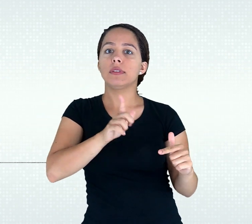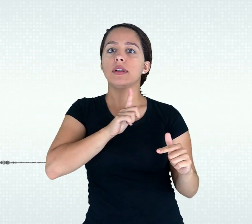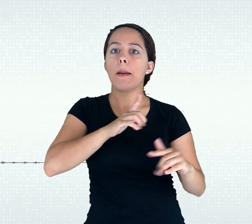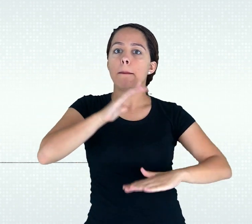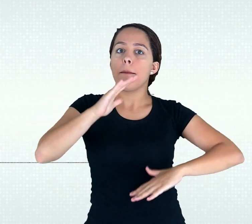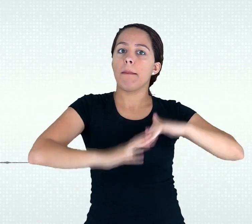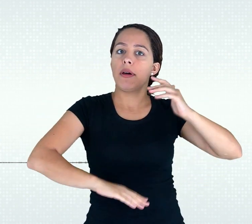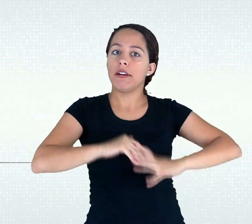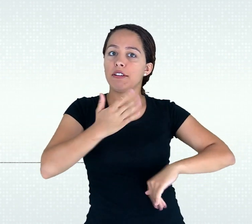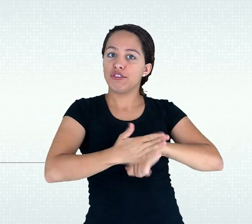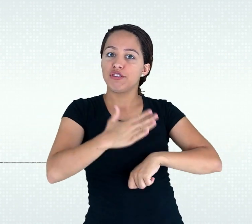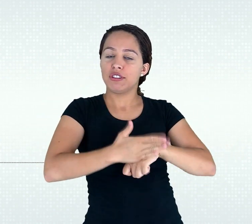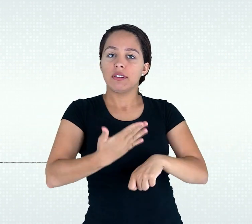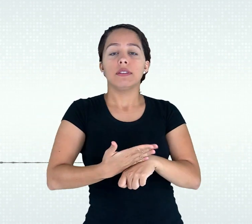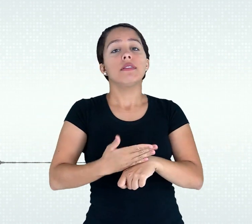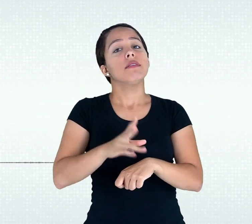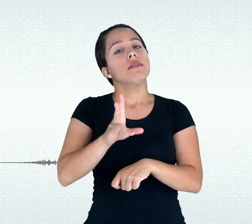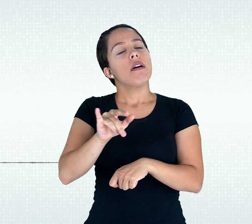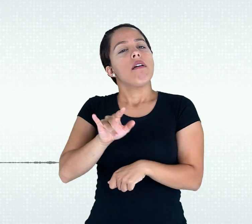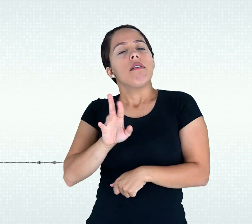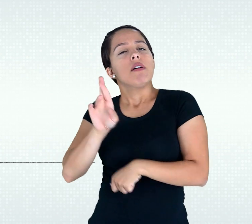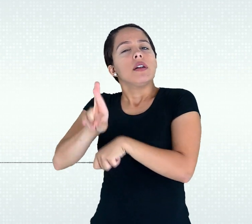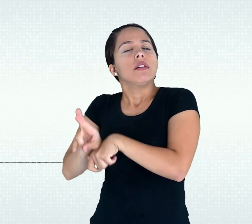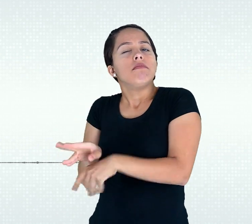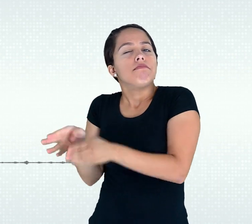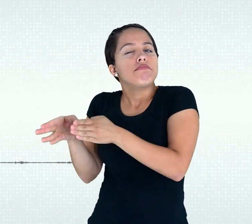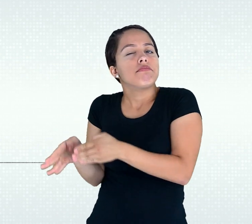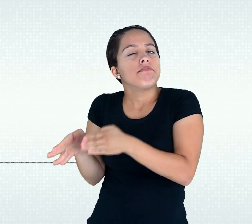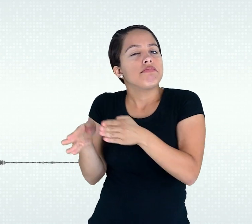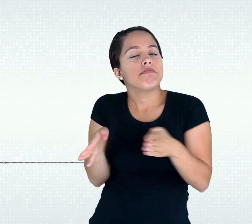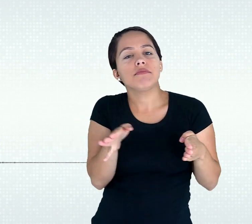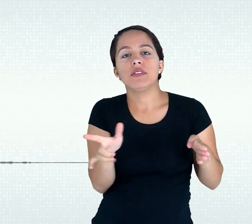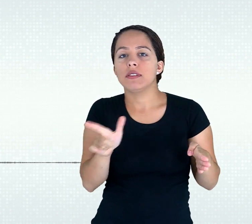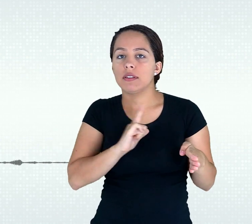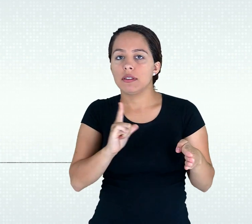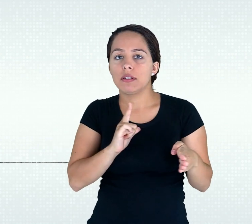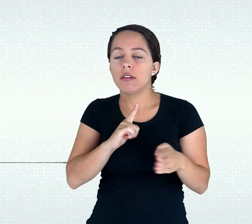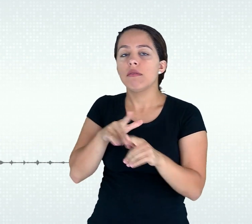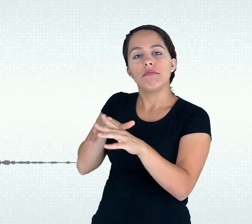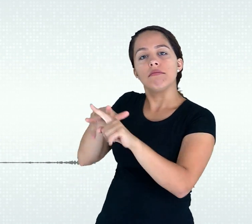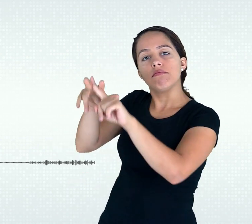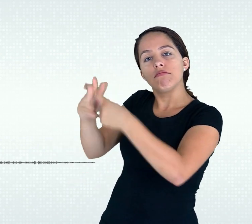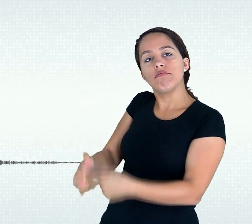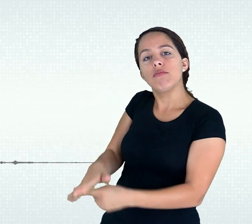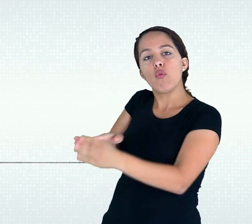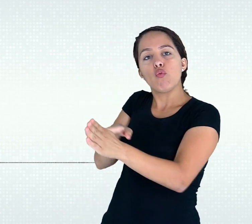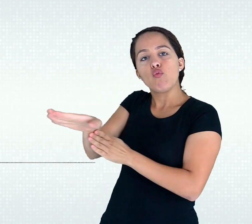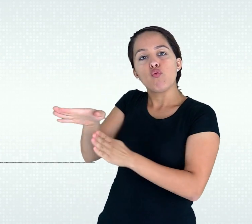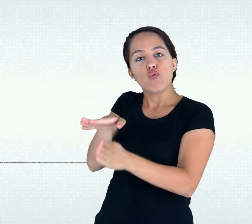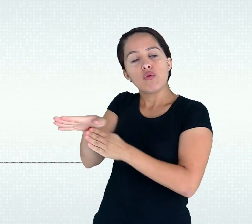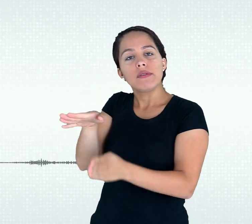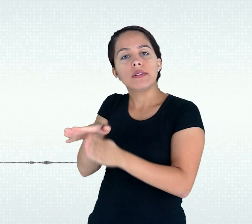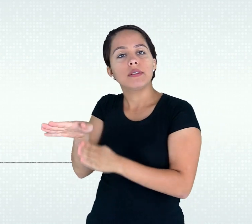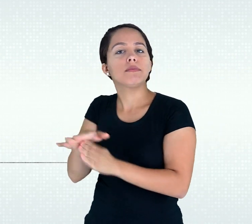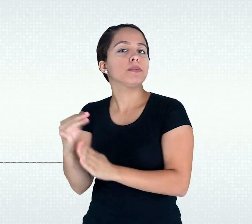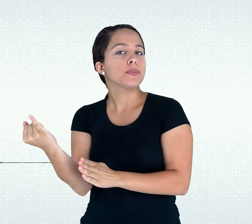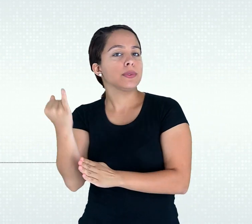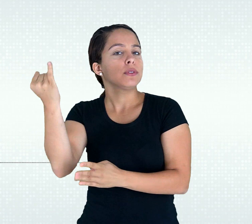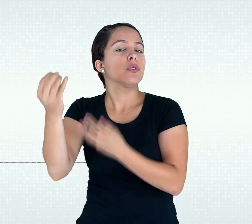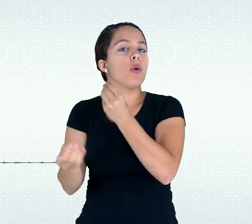recuperação será processual com as reúne em tentações necessárias a cada etapa avaliativa realizada